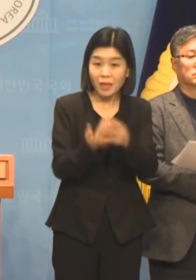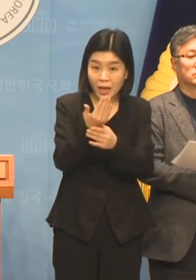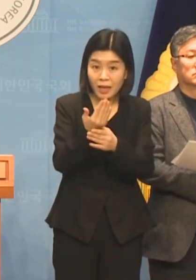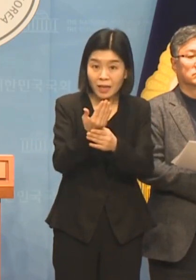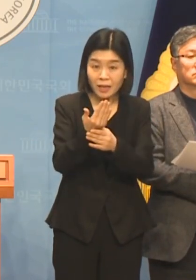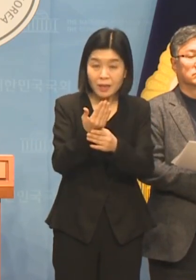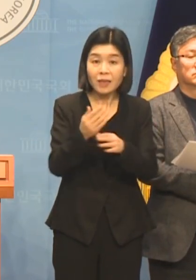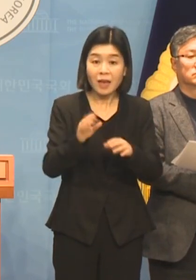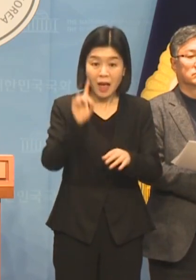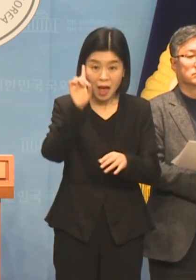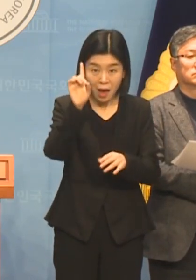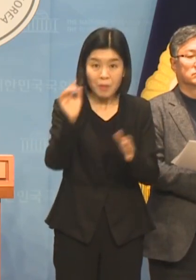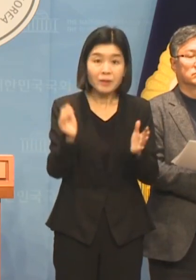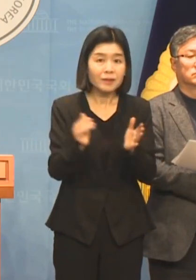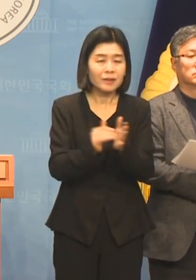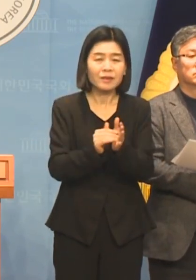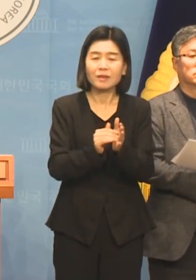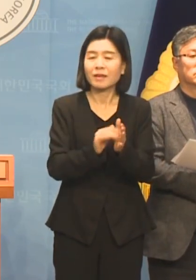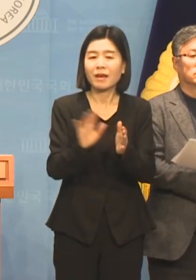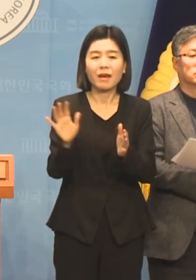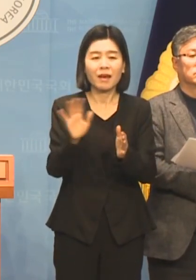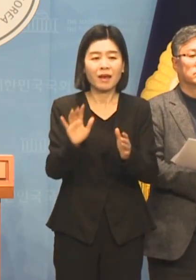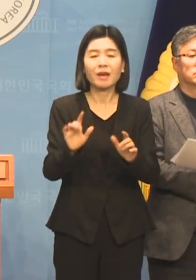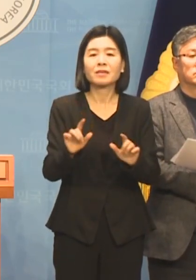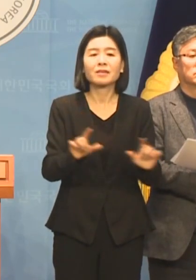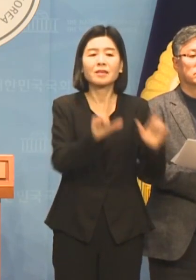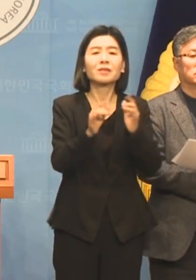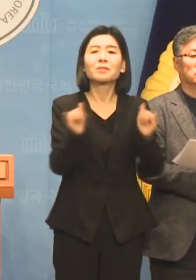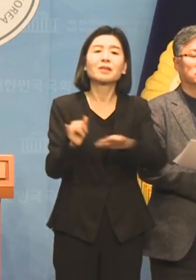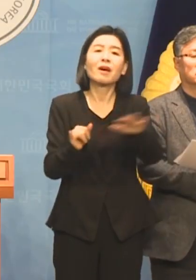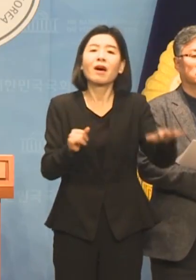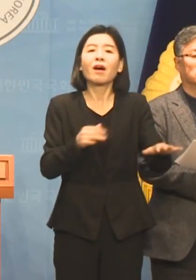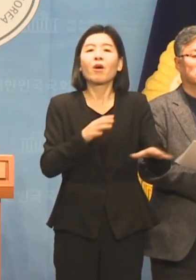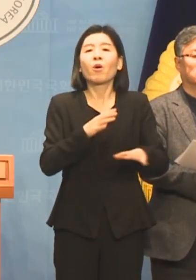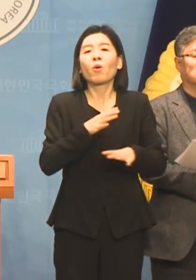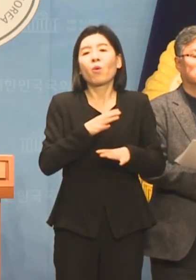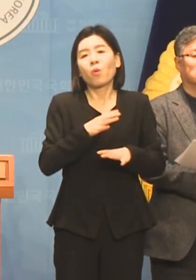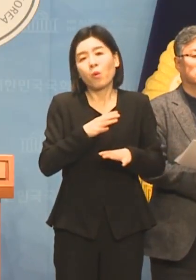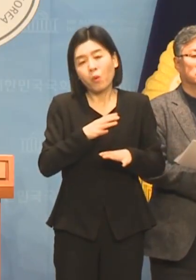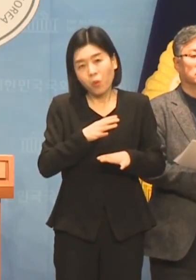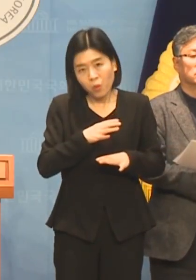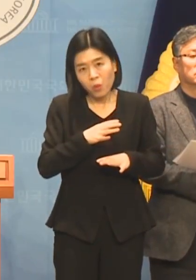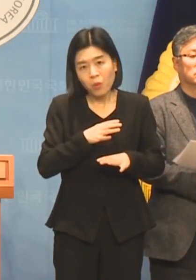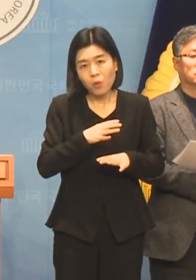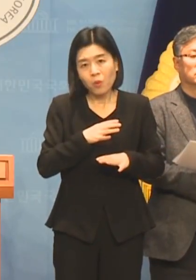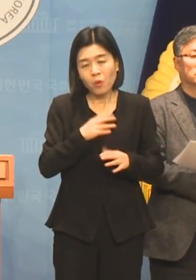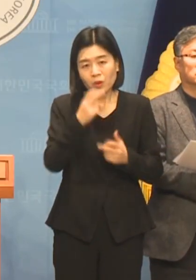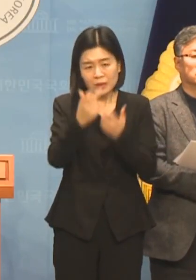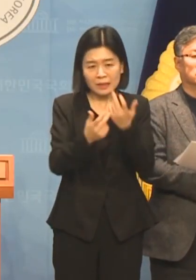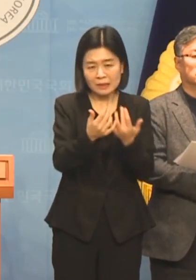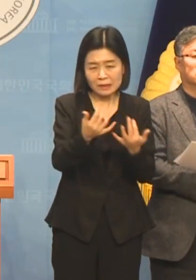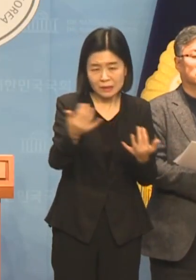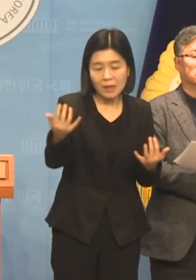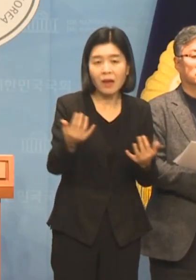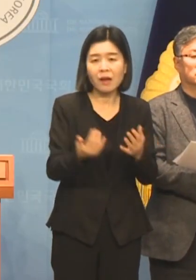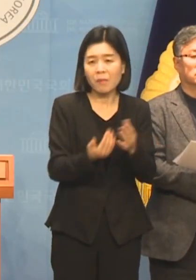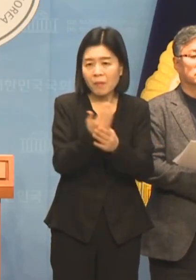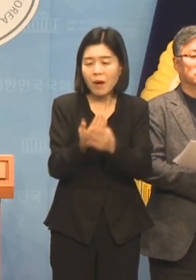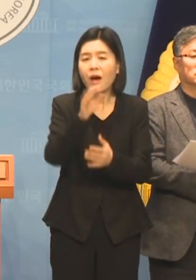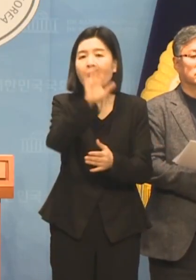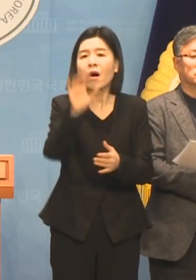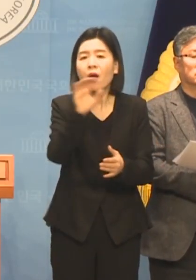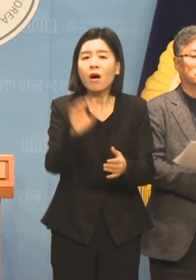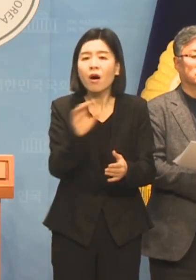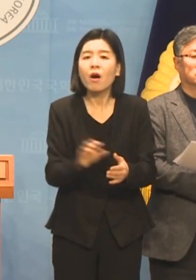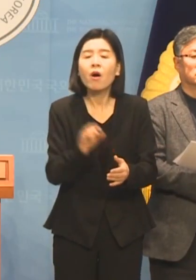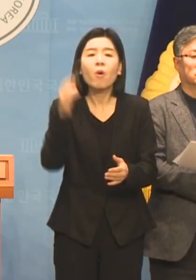것 같지 않다라는 것이 지역 주민들이 가지고 있는 두려움입니다. 왜 이런 재난이 반복되고 있는지, 이